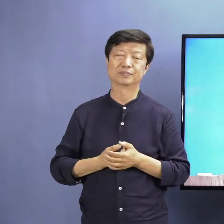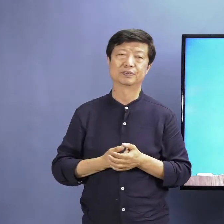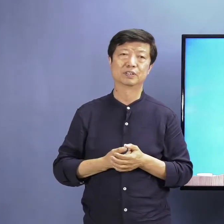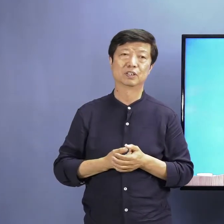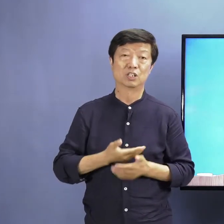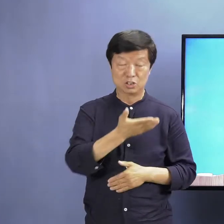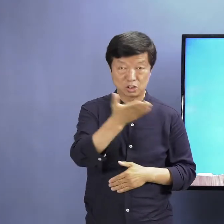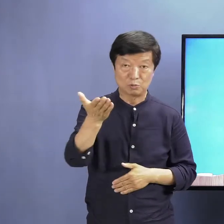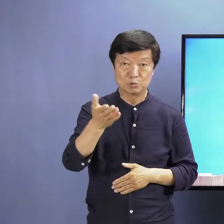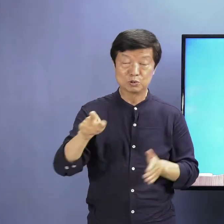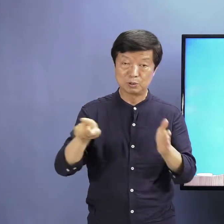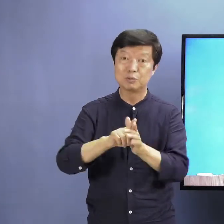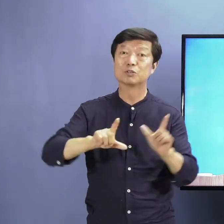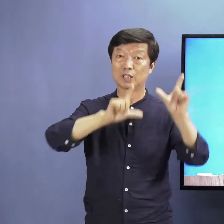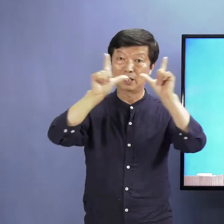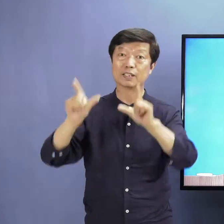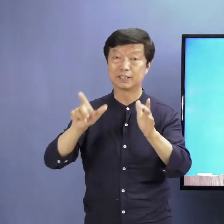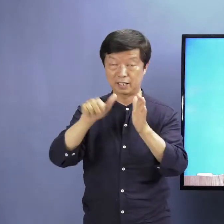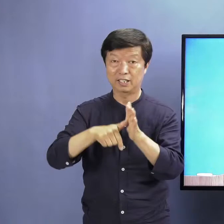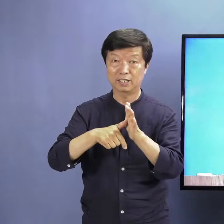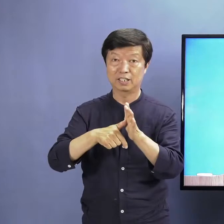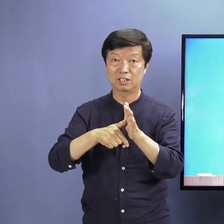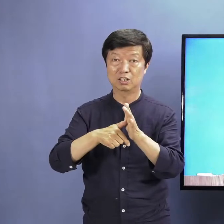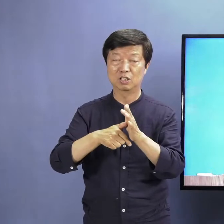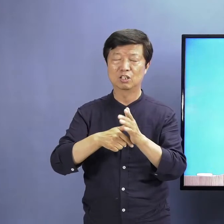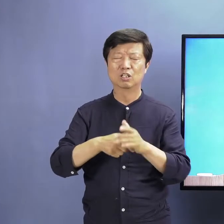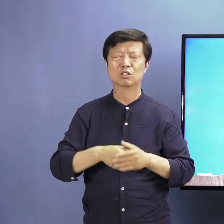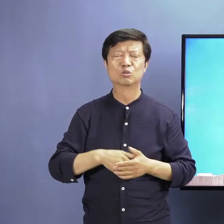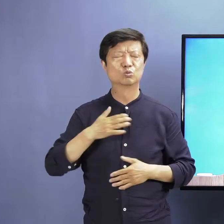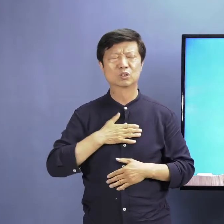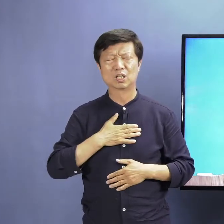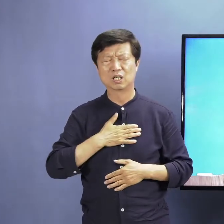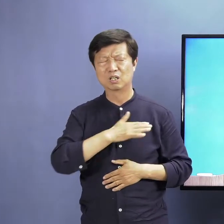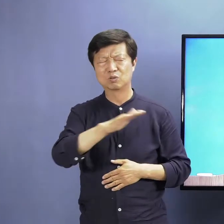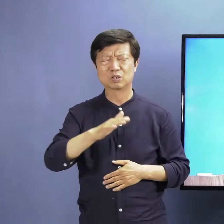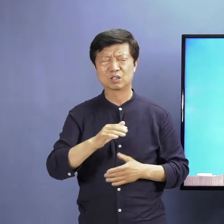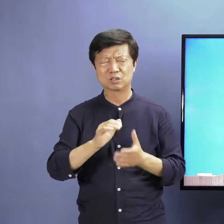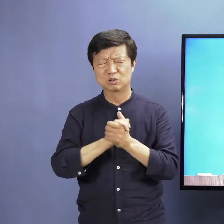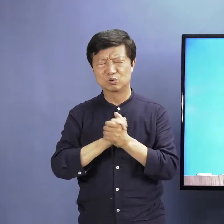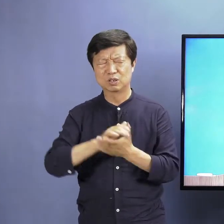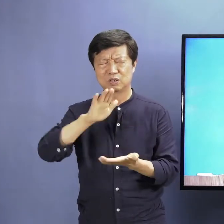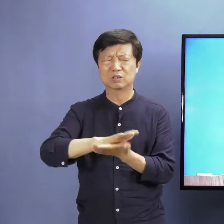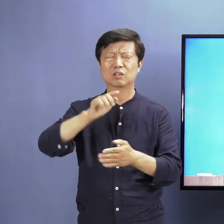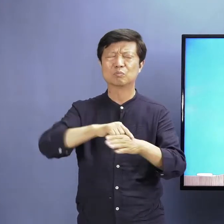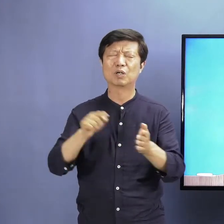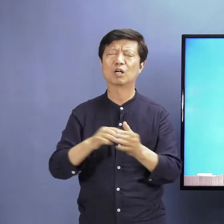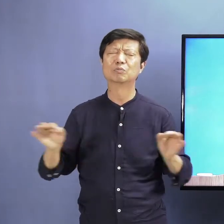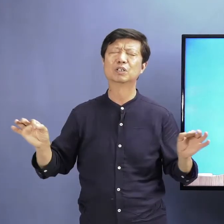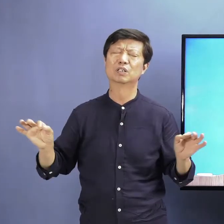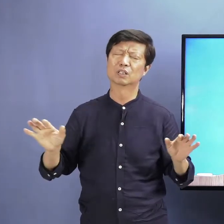우리가 신앙생활 하면서 보면요, 너무나 많이 이 기도의 열정을 잃어버리지 않습니까?